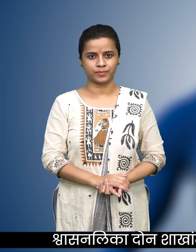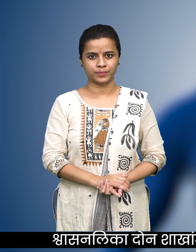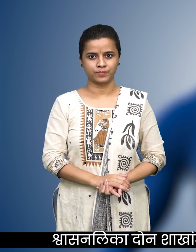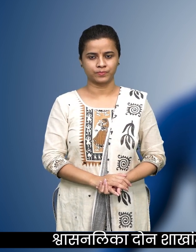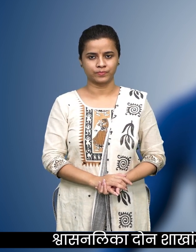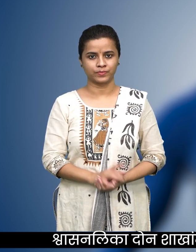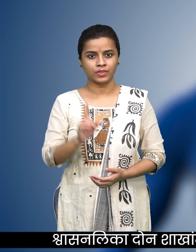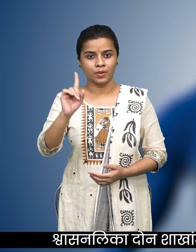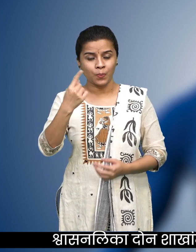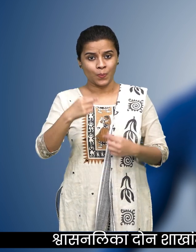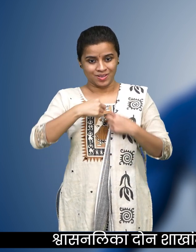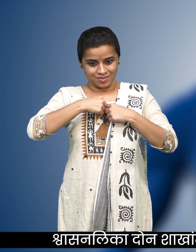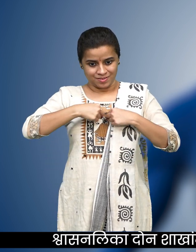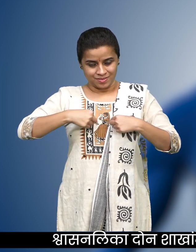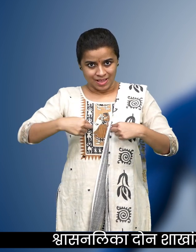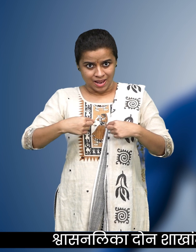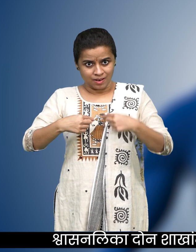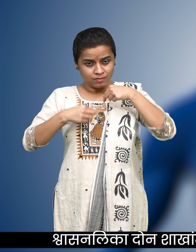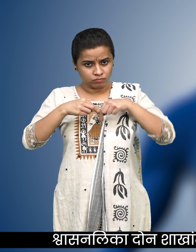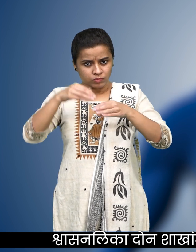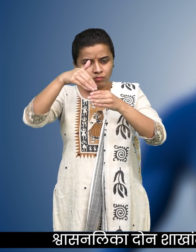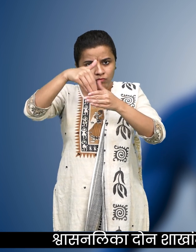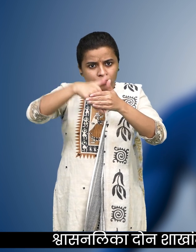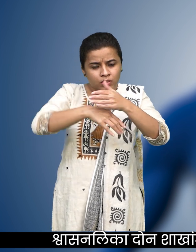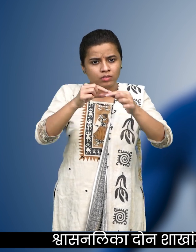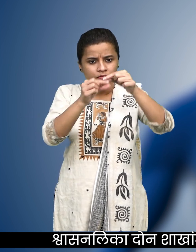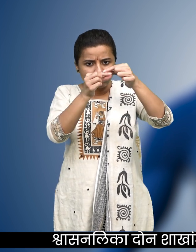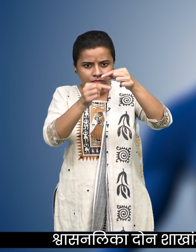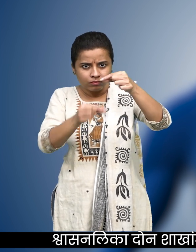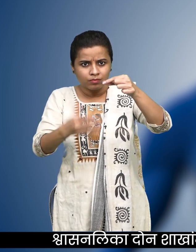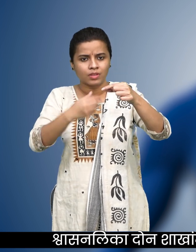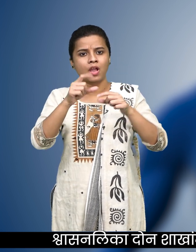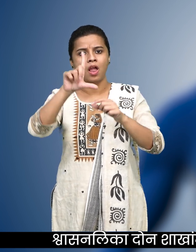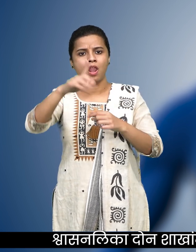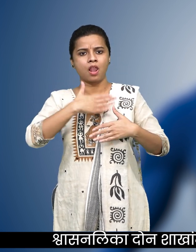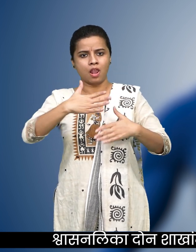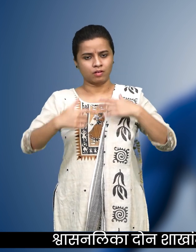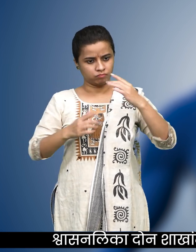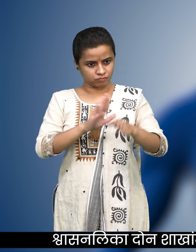श्वसन नलिका 2 शाखांमध्ये विभागली जाते, ज्याला श्वसन नलिका असे म्हणतात.